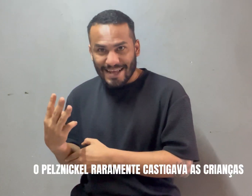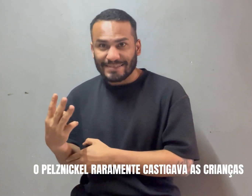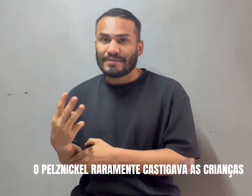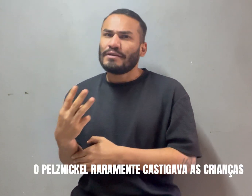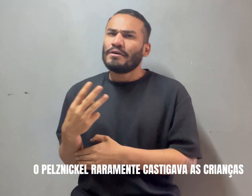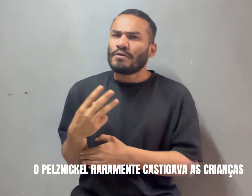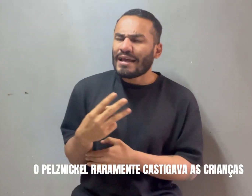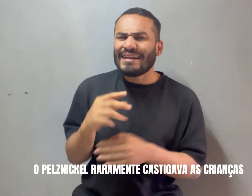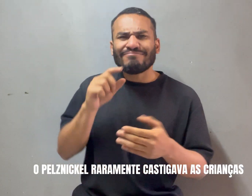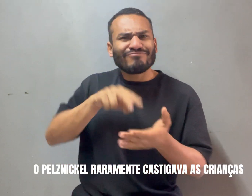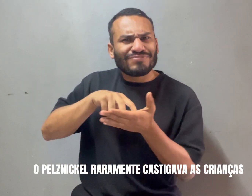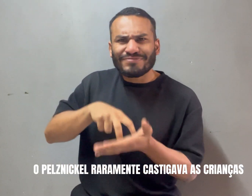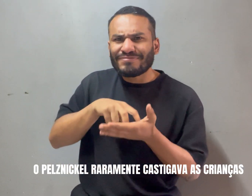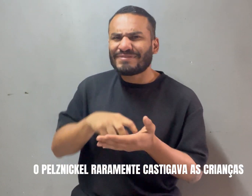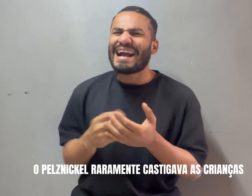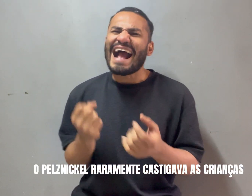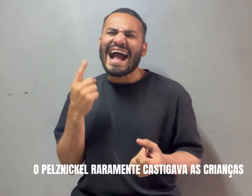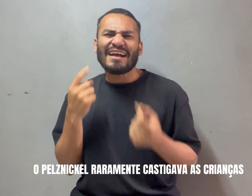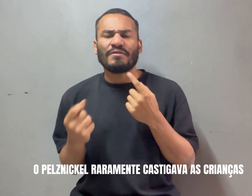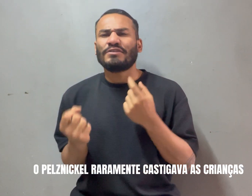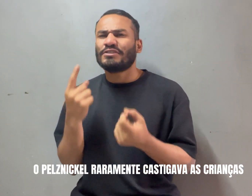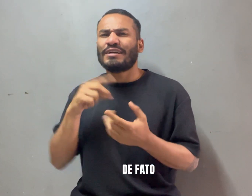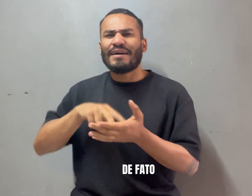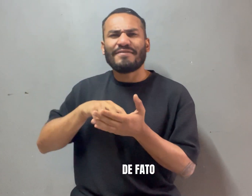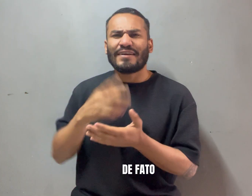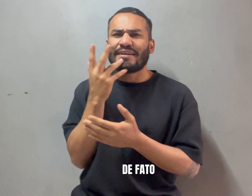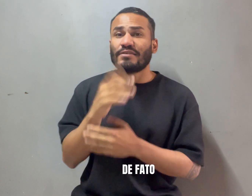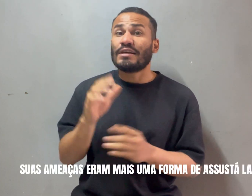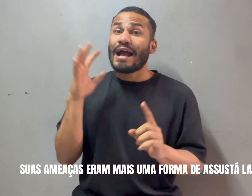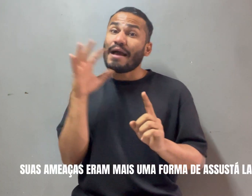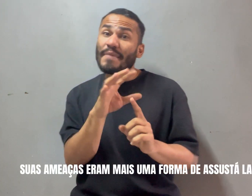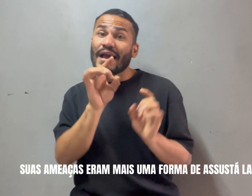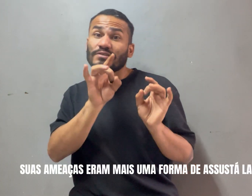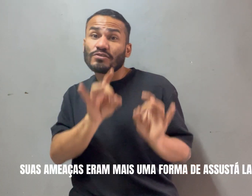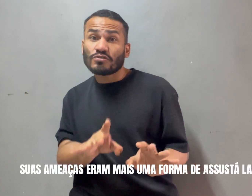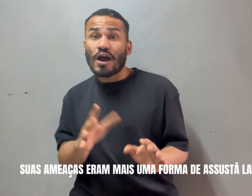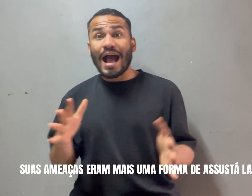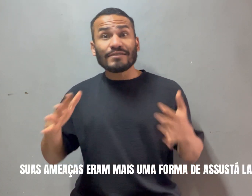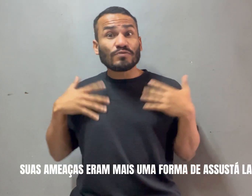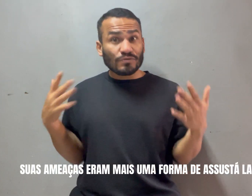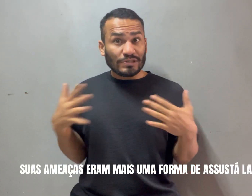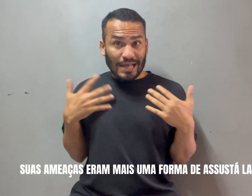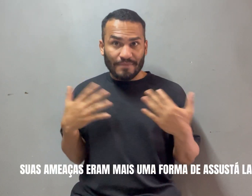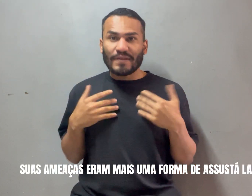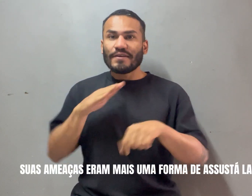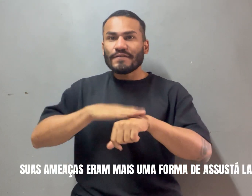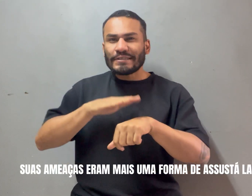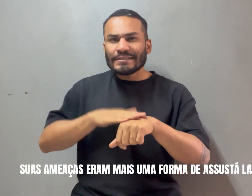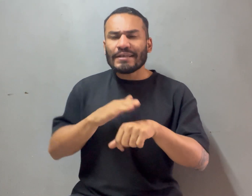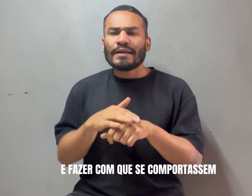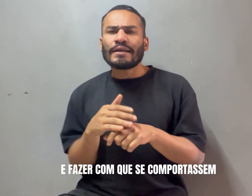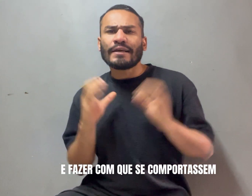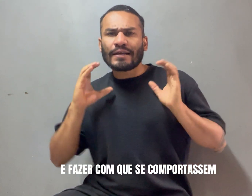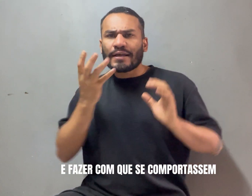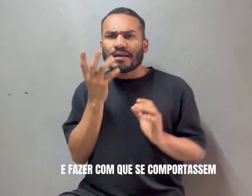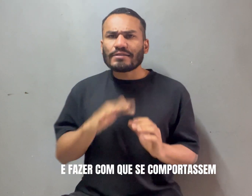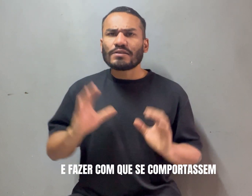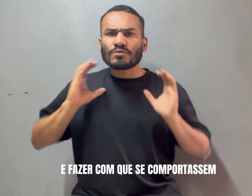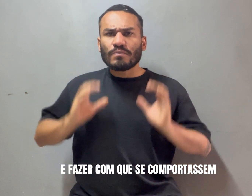o Pelsnickel raramente castigava as crianças de fato. Suas ameaças eram mais uma forma de assustá-las e fazer com que se